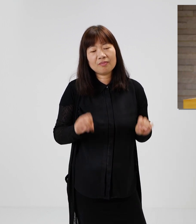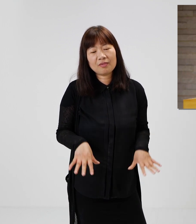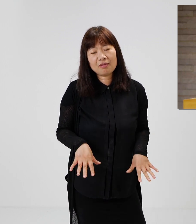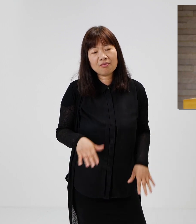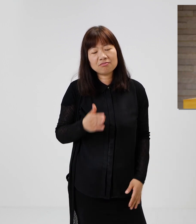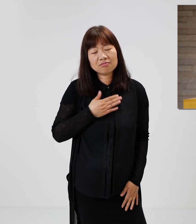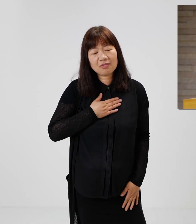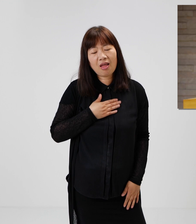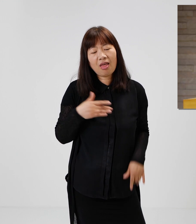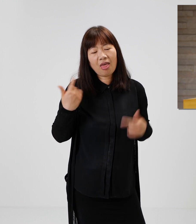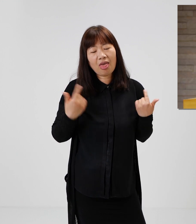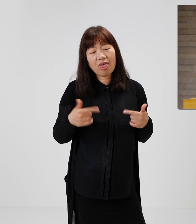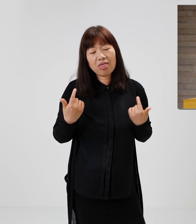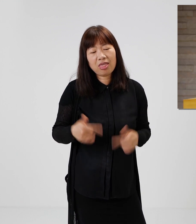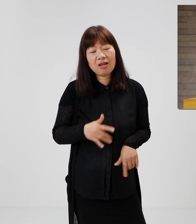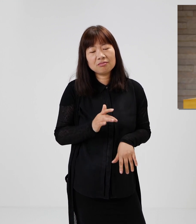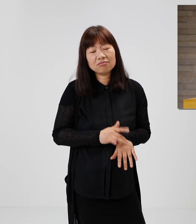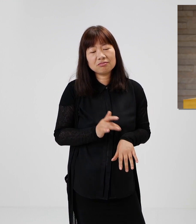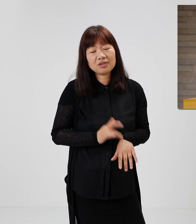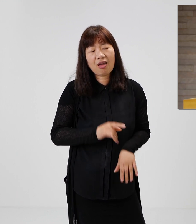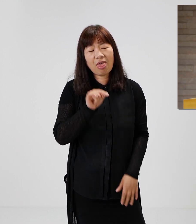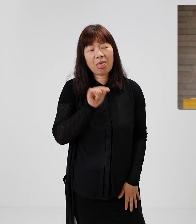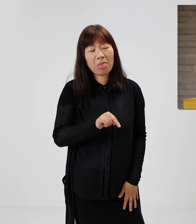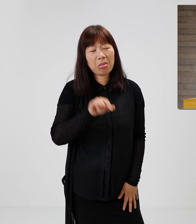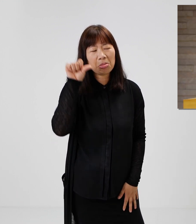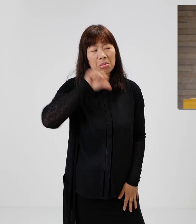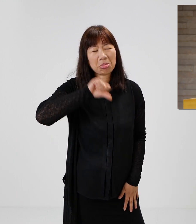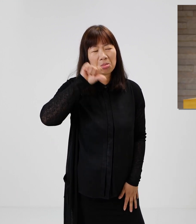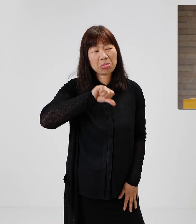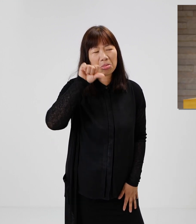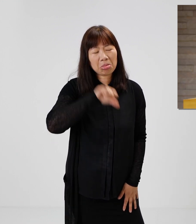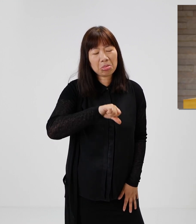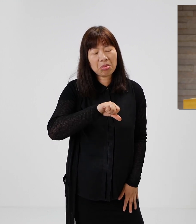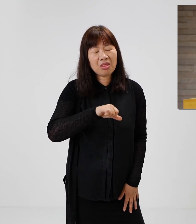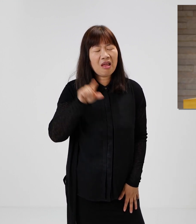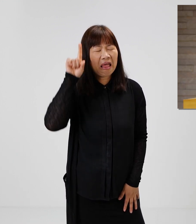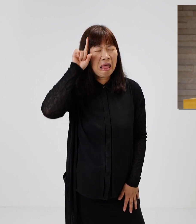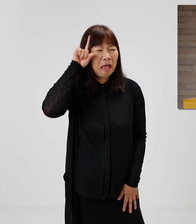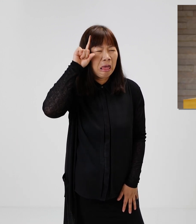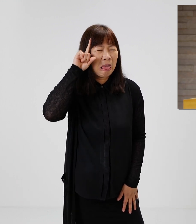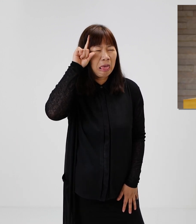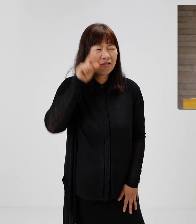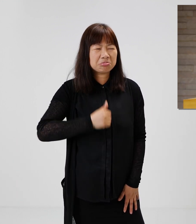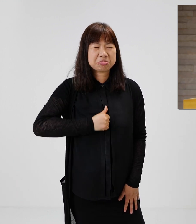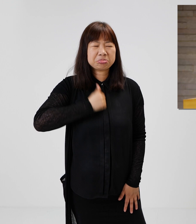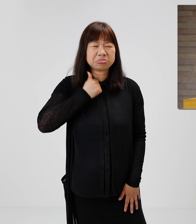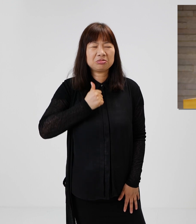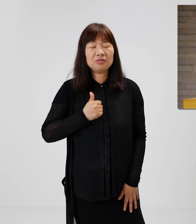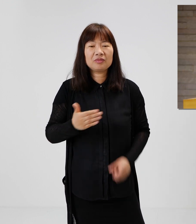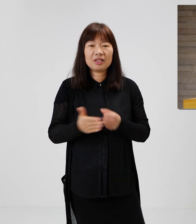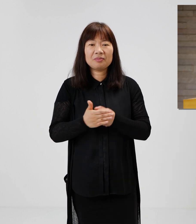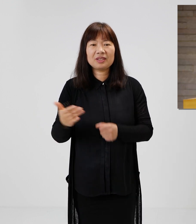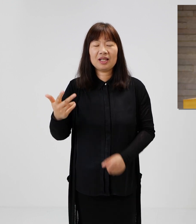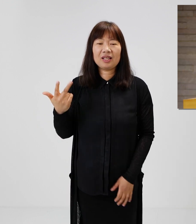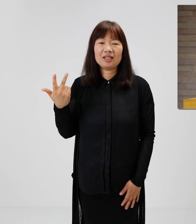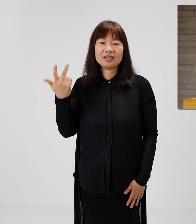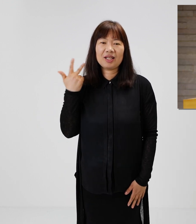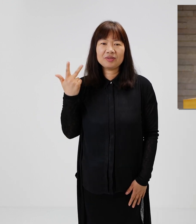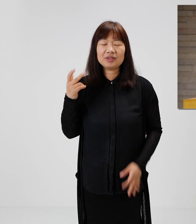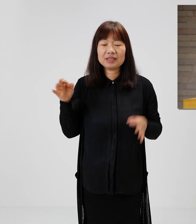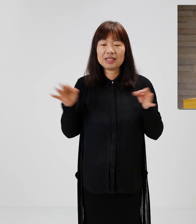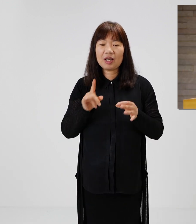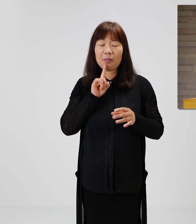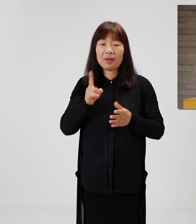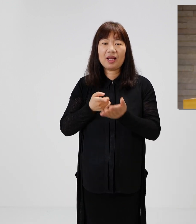뭐, 좌절하게 만들고 화나게 만들고. 그래서 사탄은, 지난주에도 제가 잠깐 그런